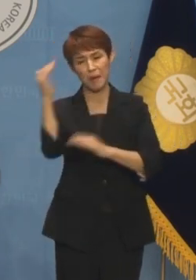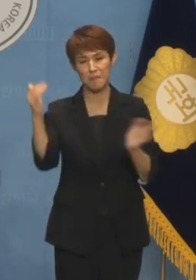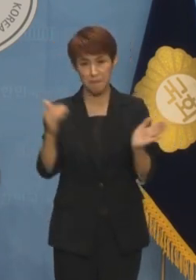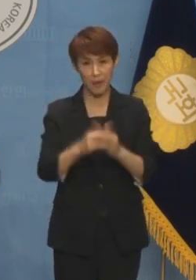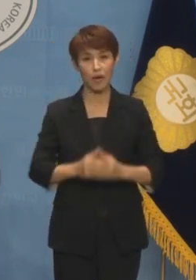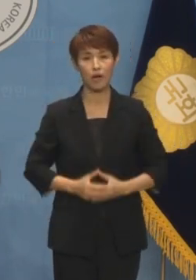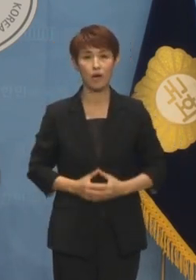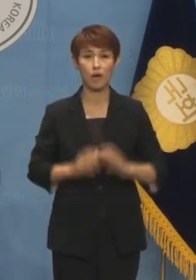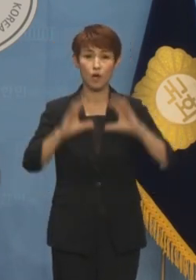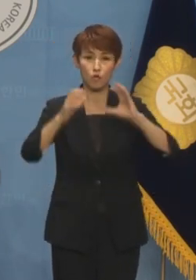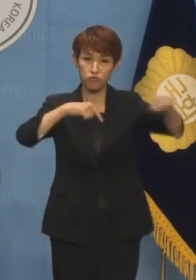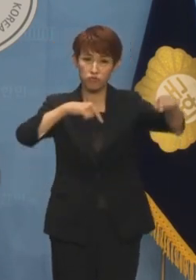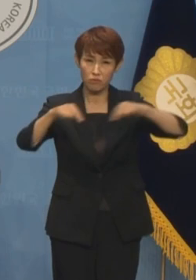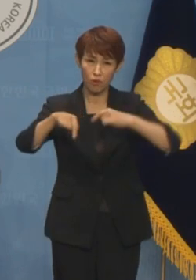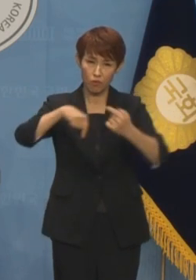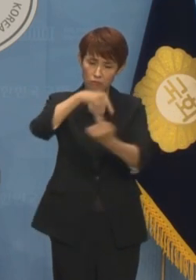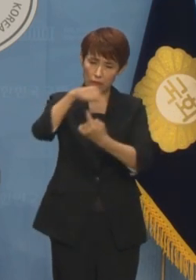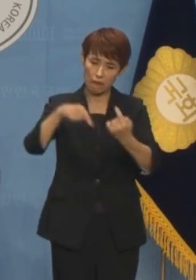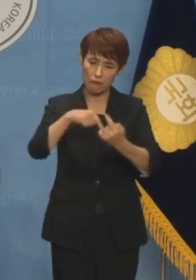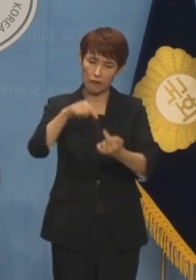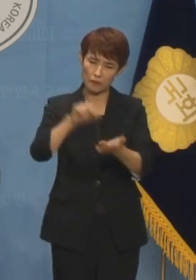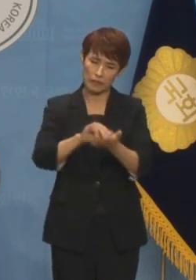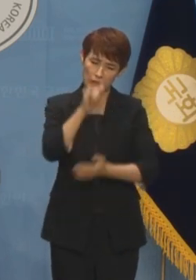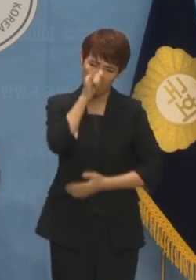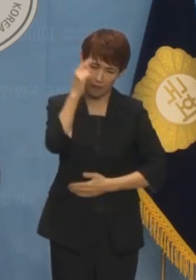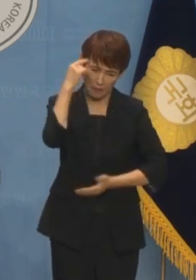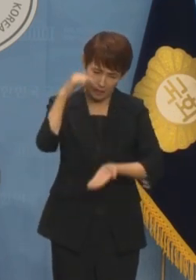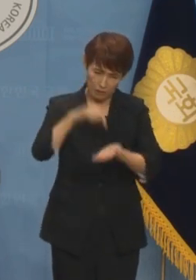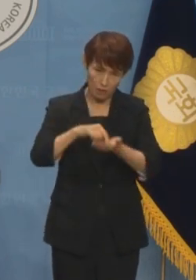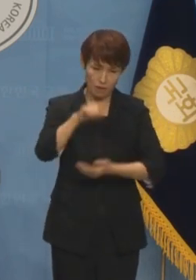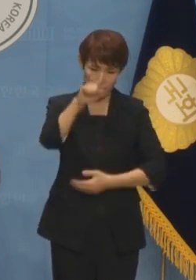국정 운영에 대한 반성은 찾을 수 없었습니다.